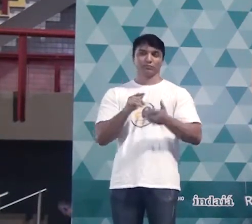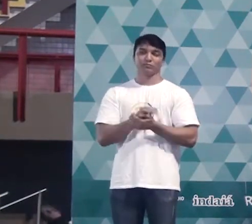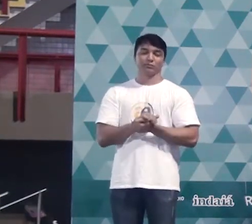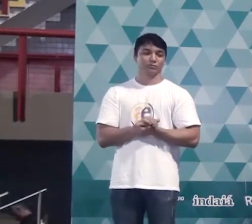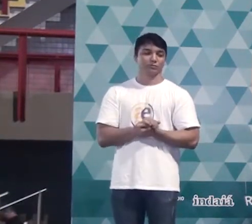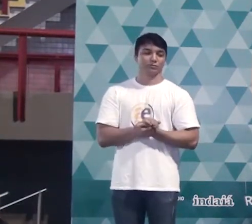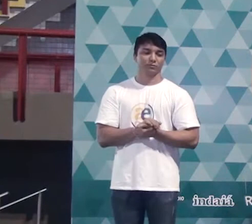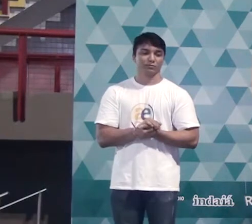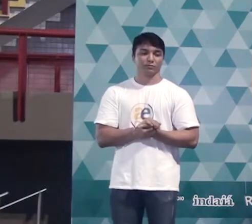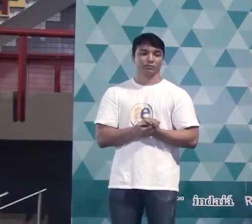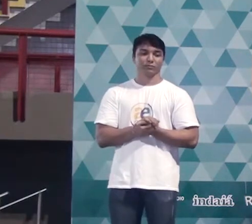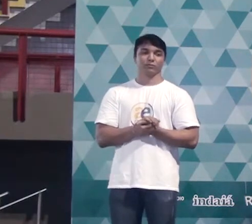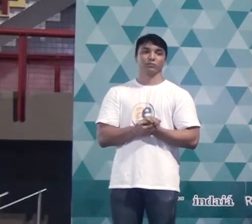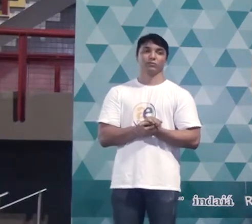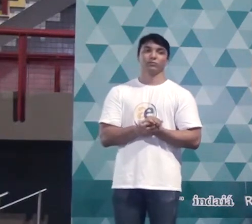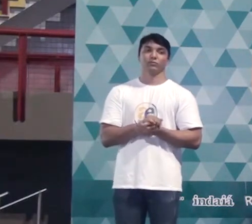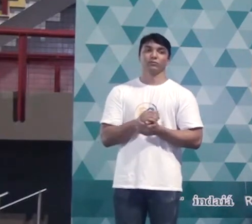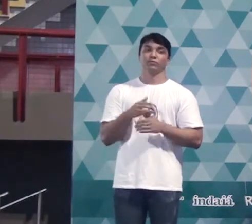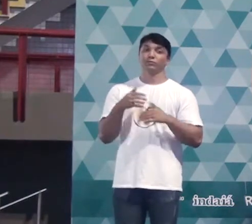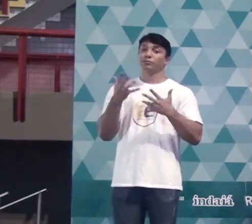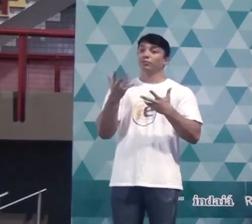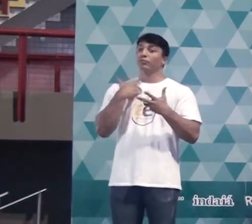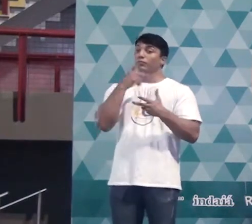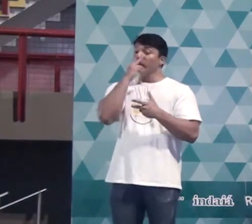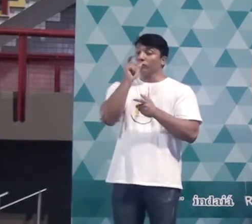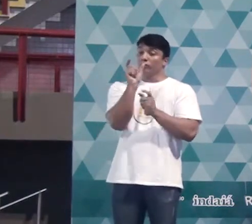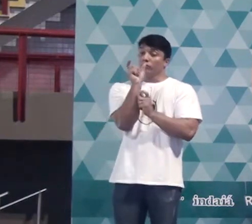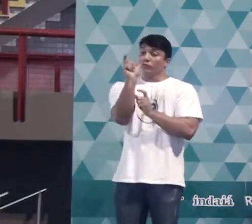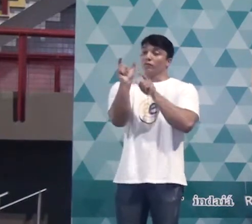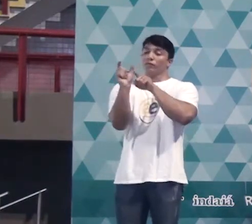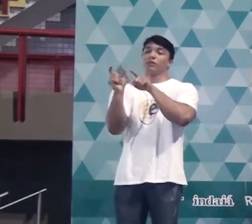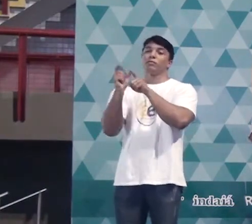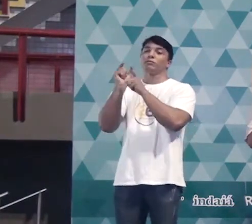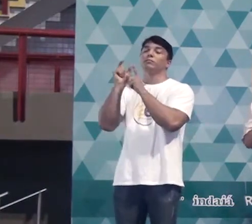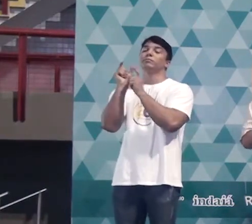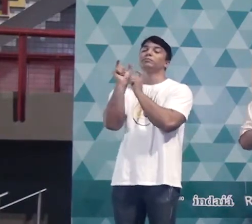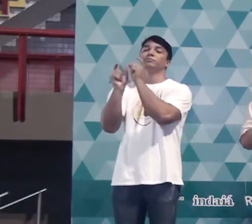lá. Então, pronunciar a palavra adequadamente,